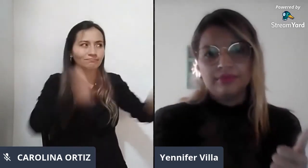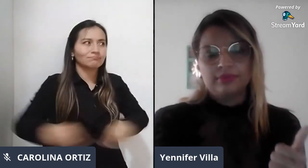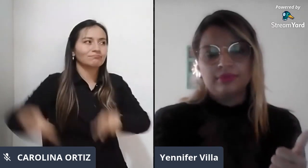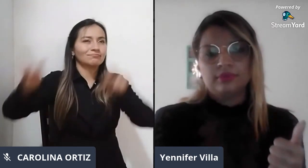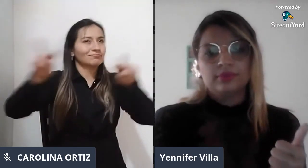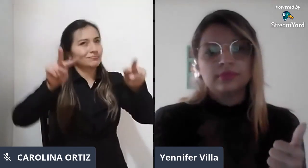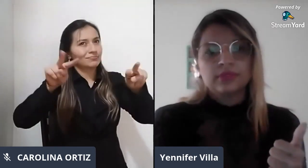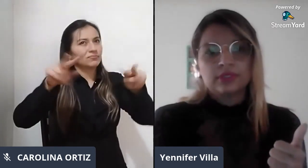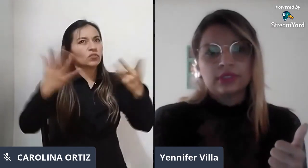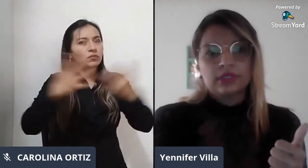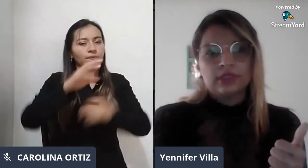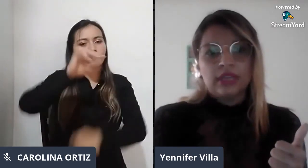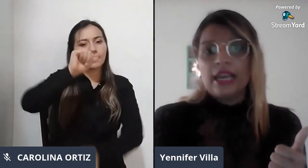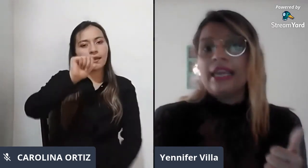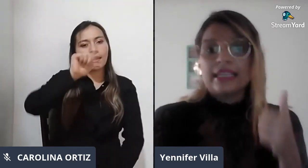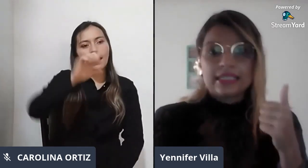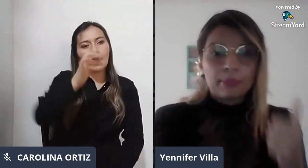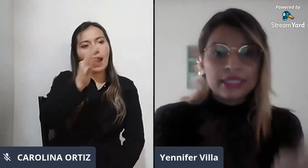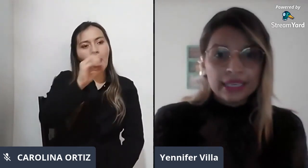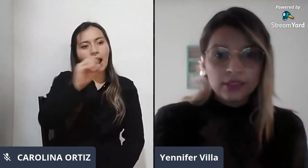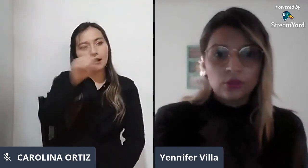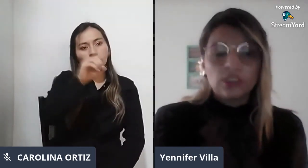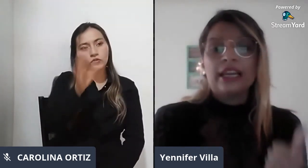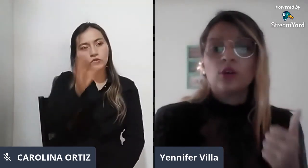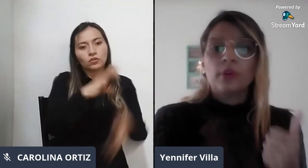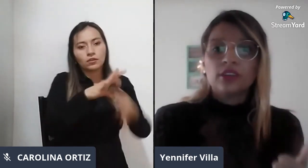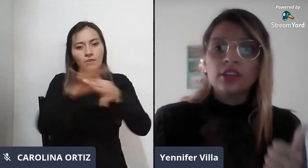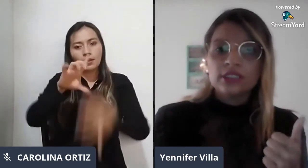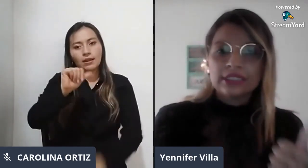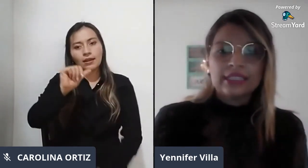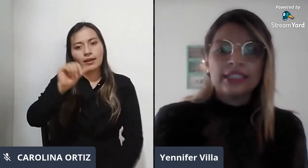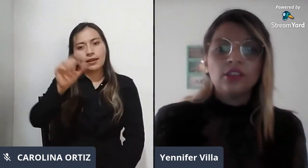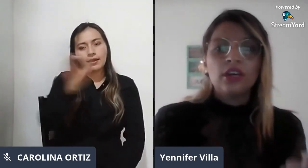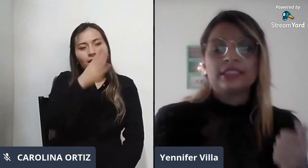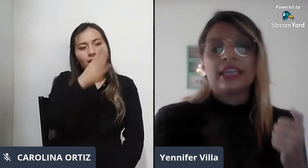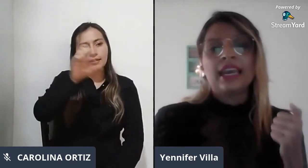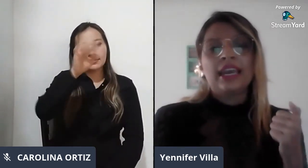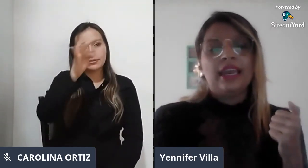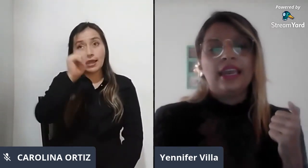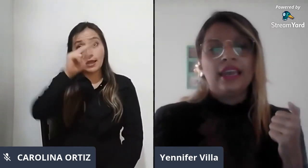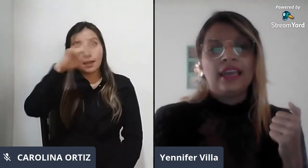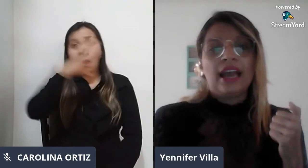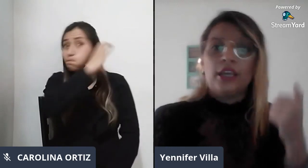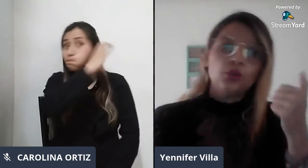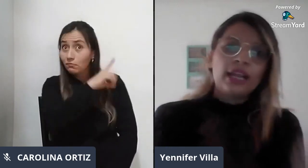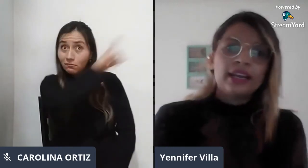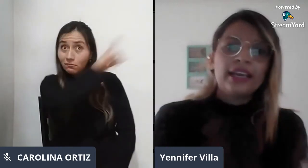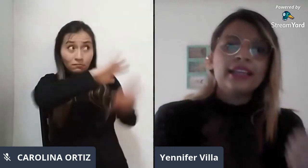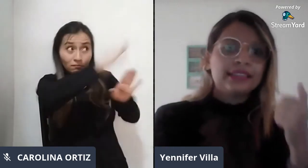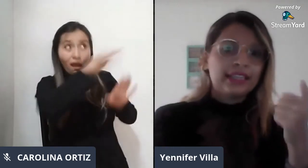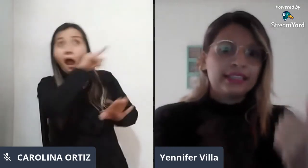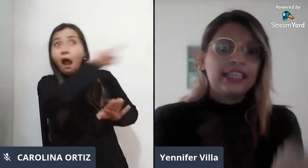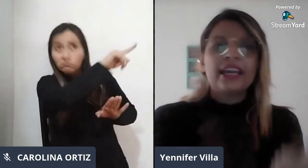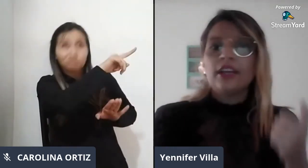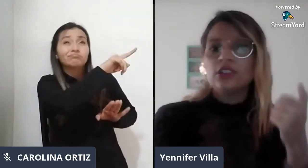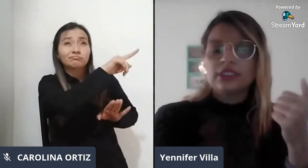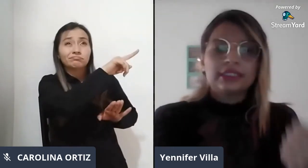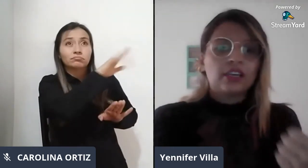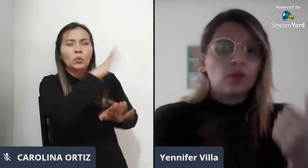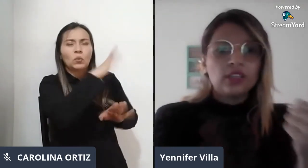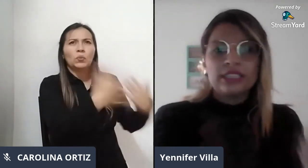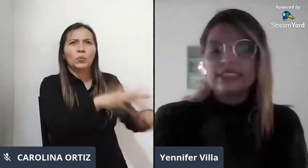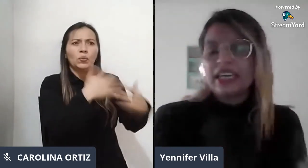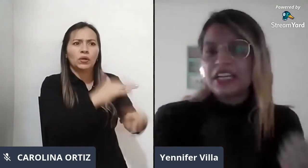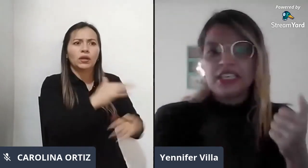Estancia, y está pasando, y el argumento que nos están dando es que hay una red de tierreros que se